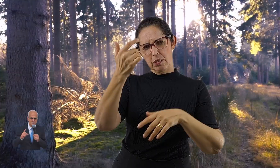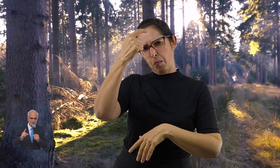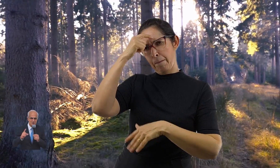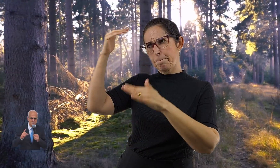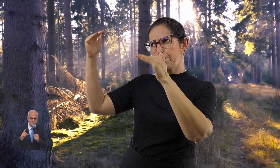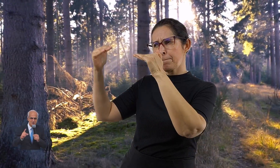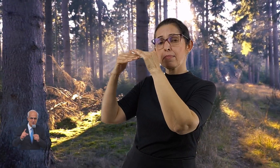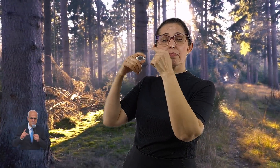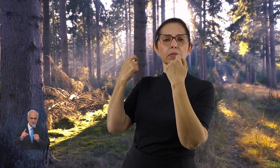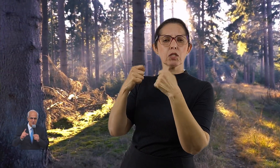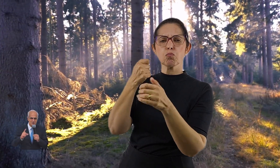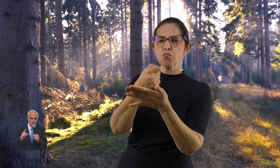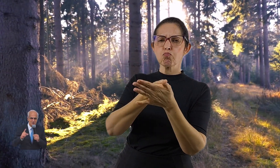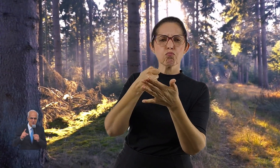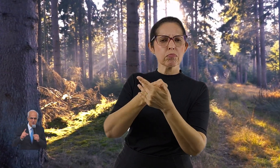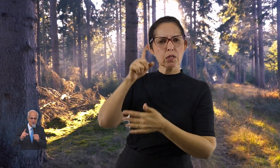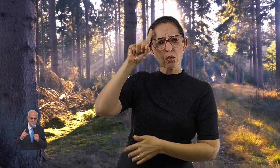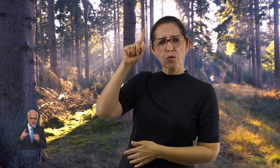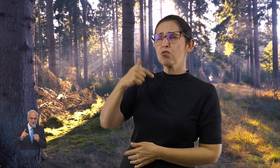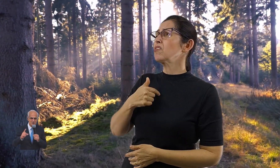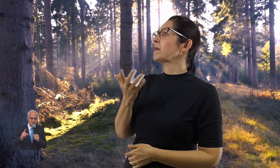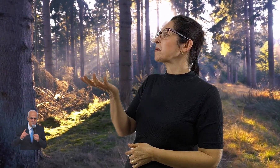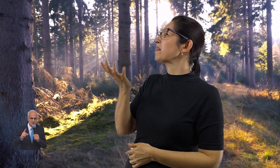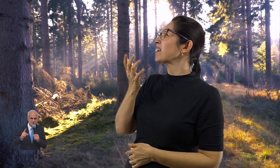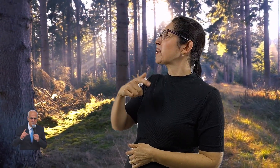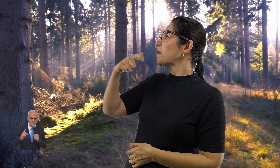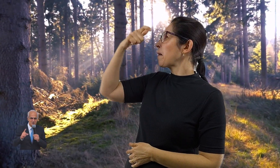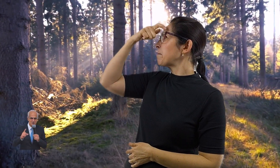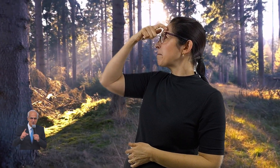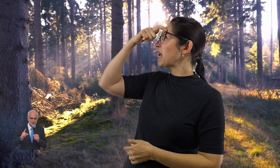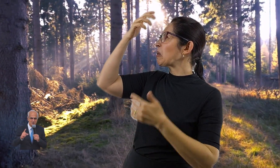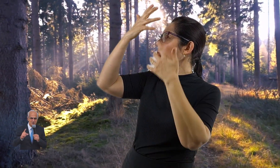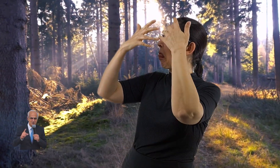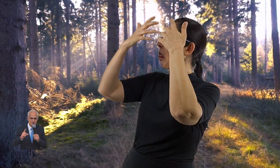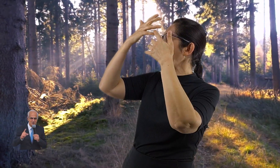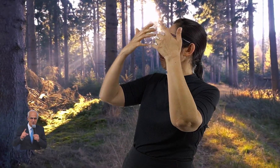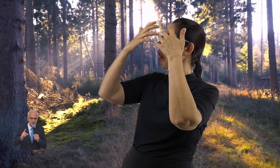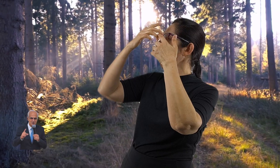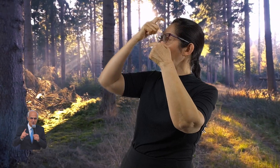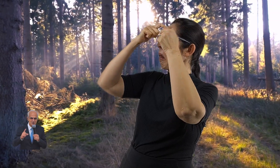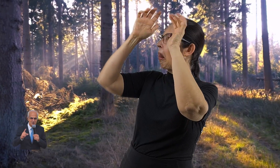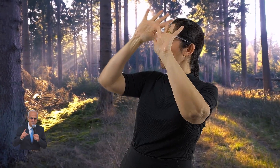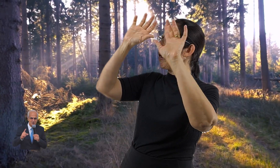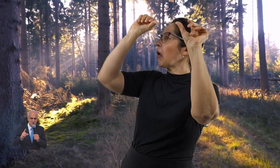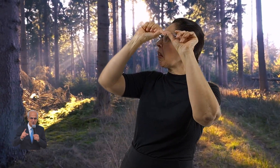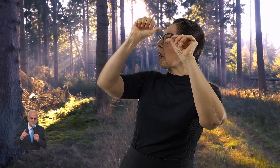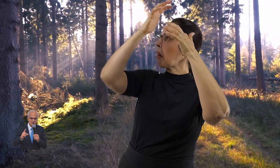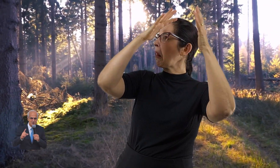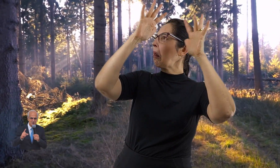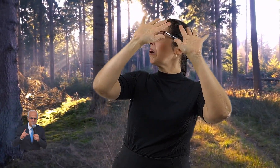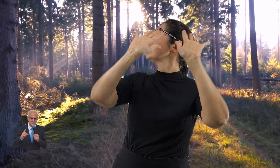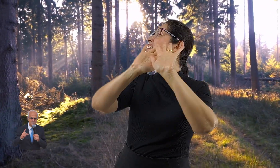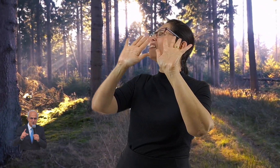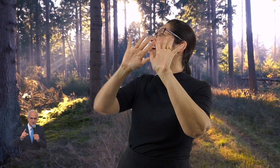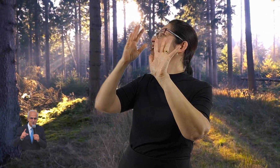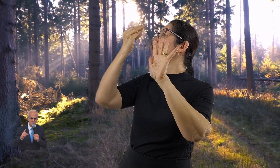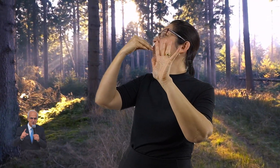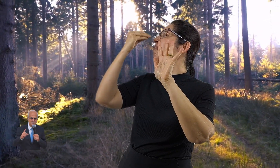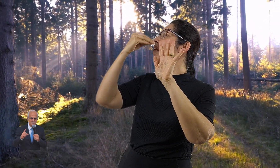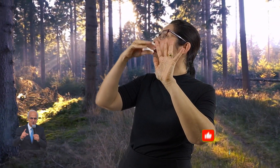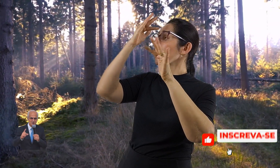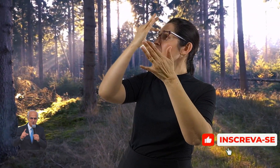luta é diária. Senhor, eu não quero uma mente atrapalhada por pensamentos, por coisas que entraram, que enfraqueceram a